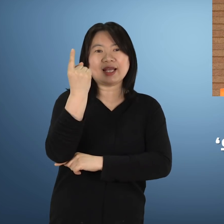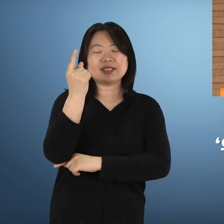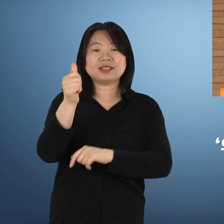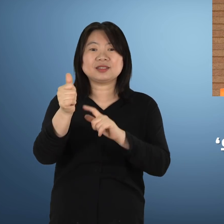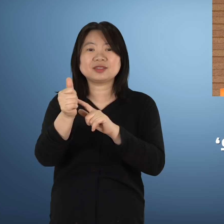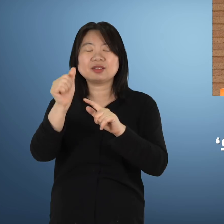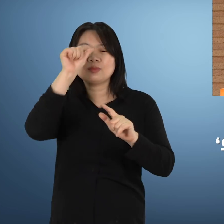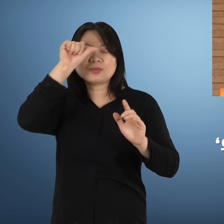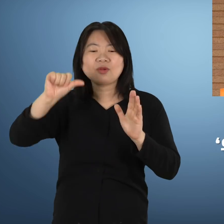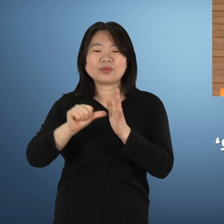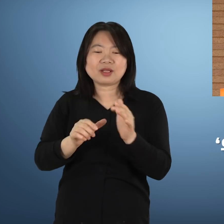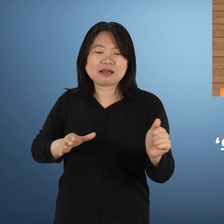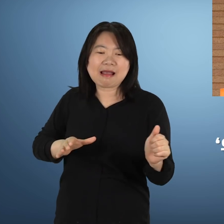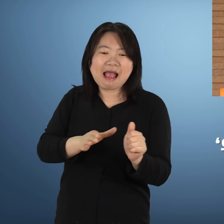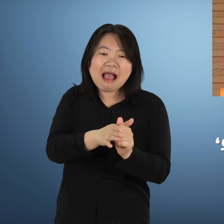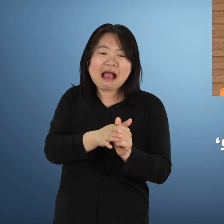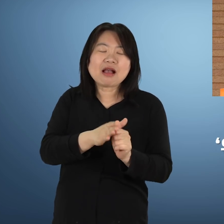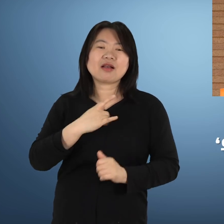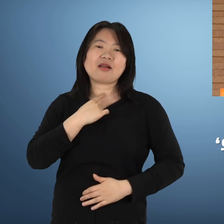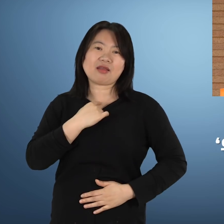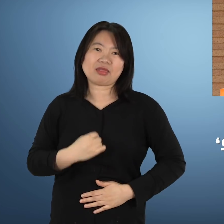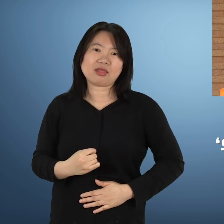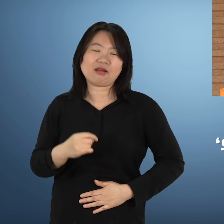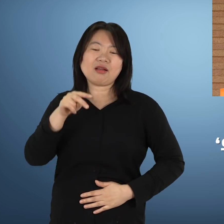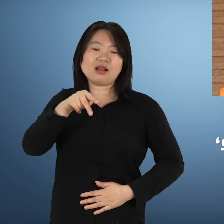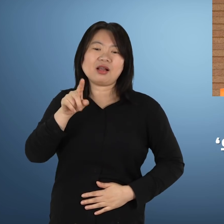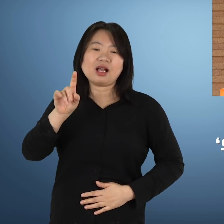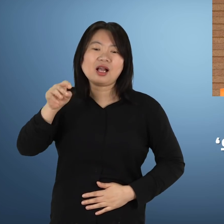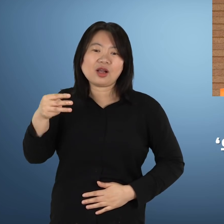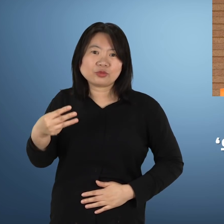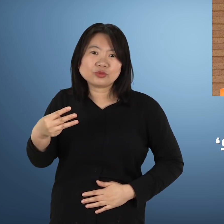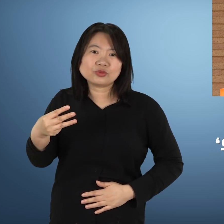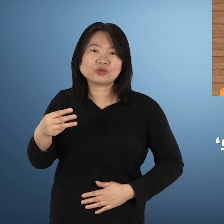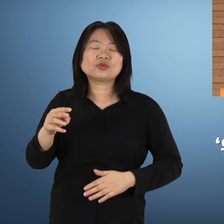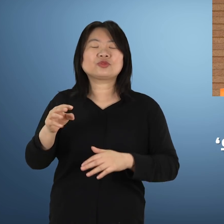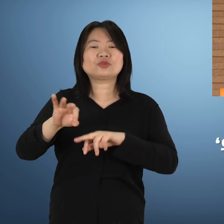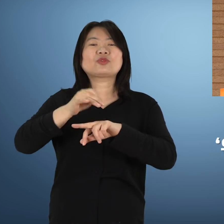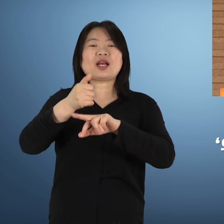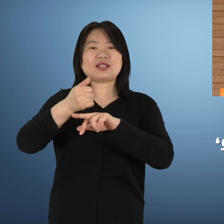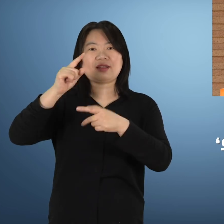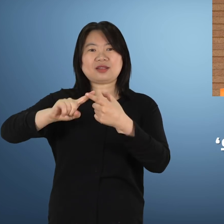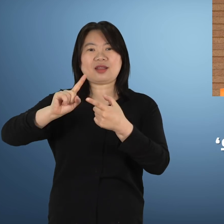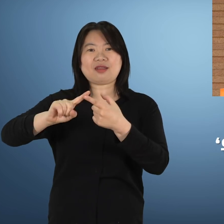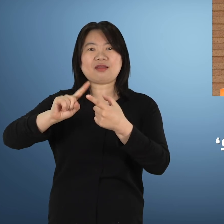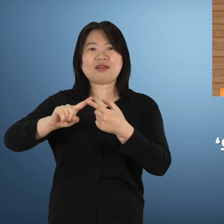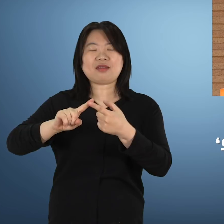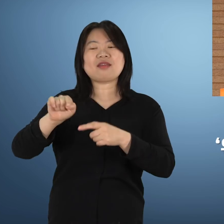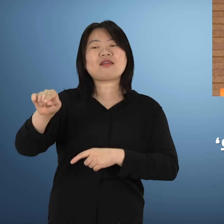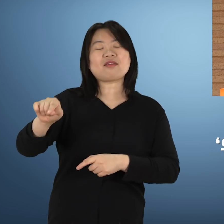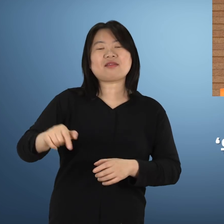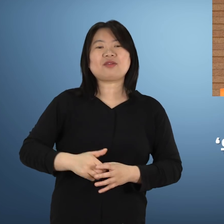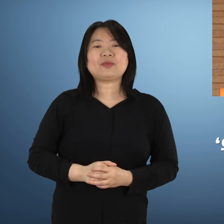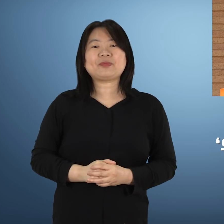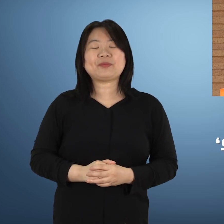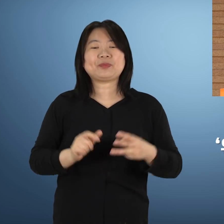평생 죽이려고 쫓았던 사울을 예를 들었어요.